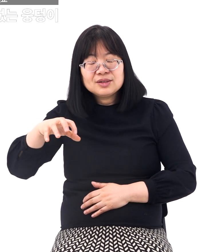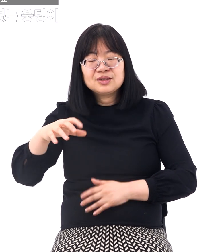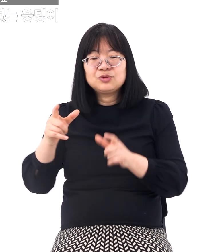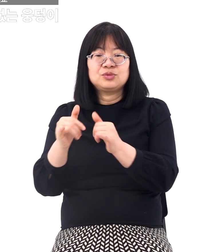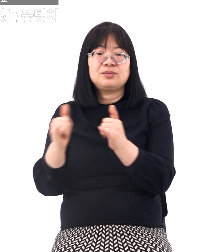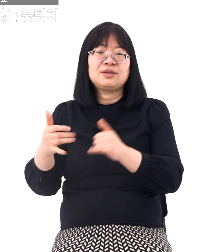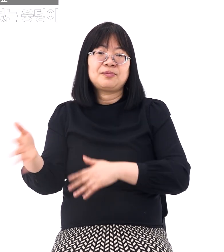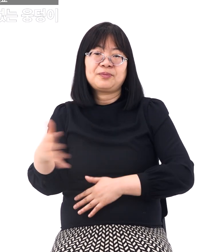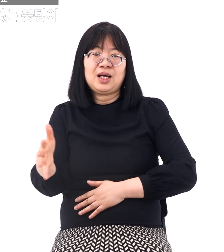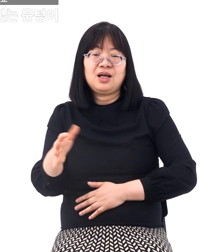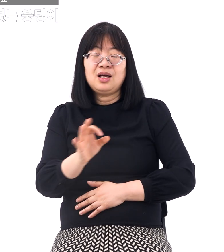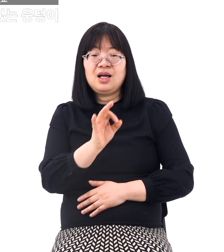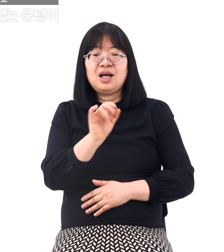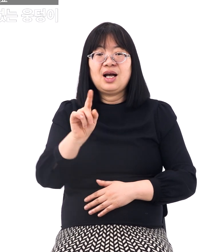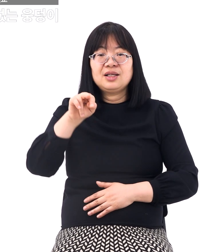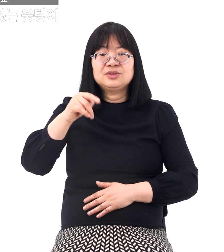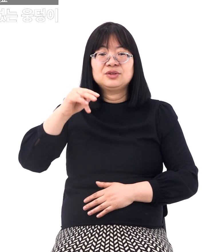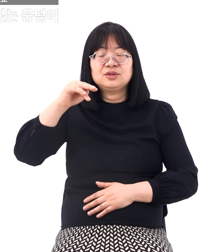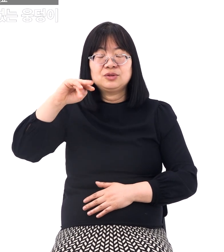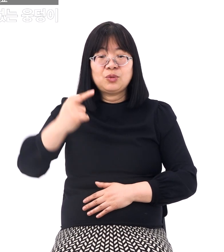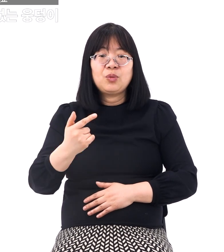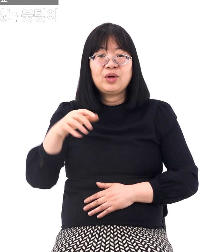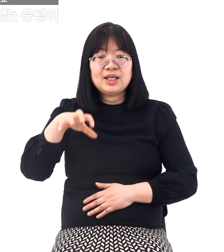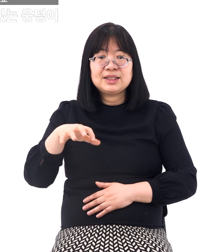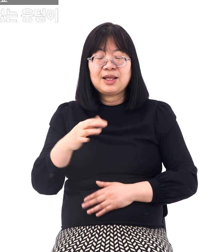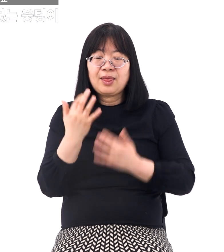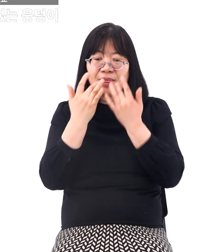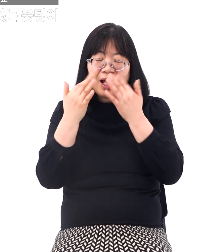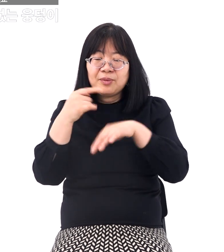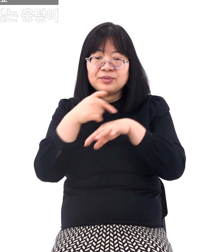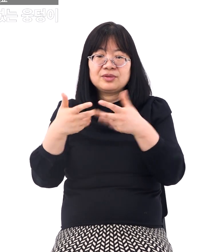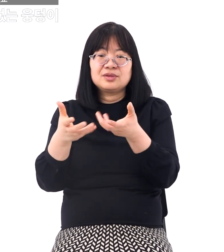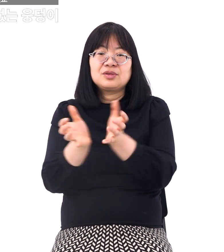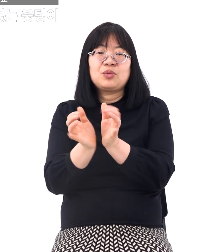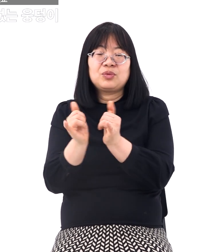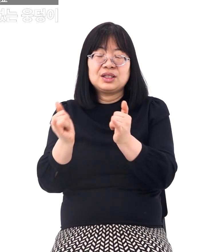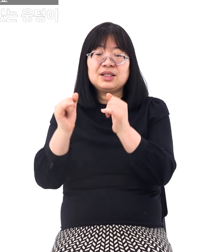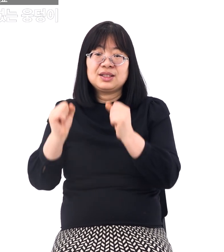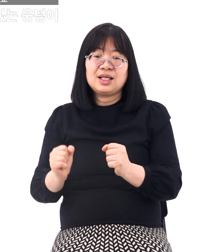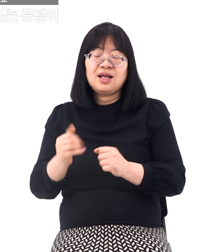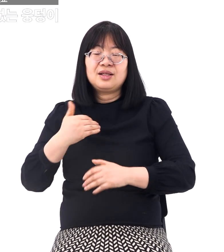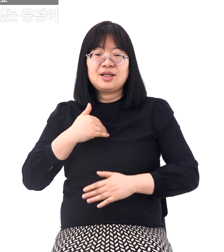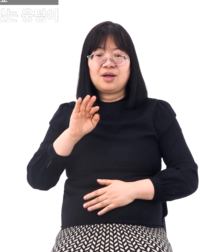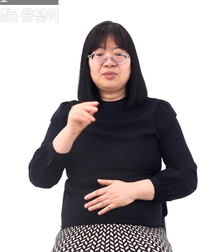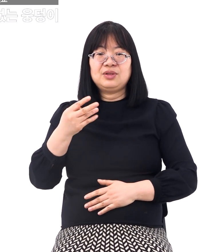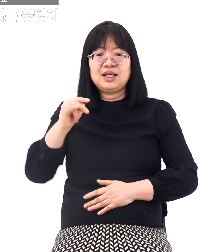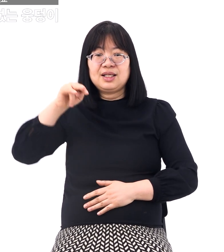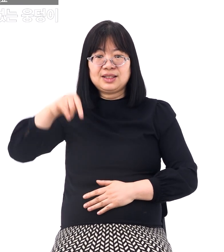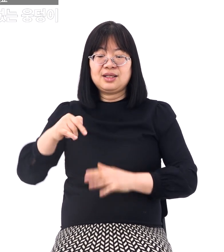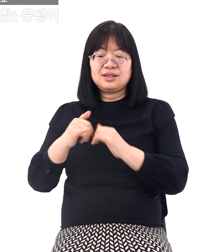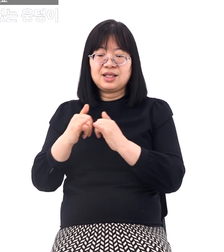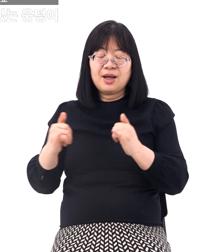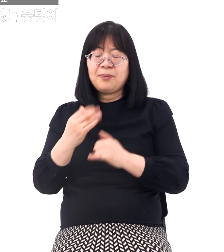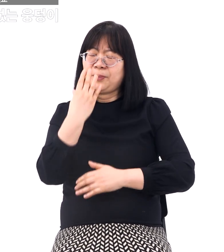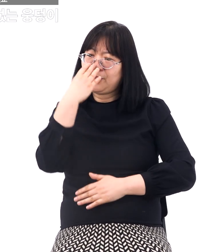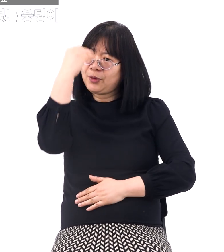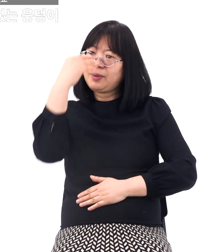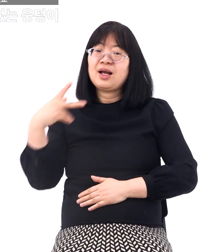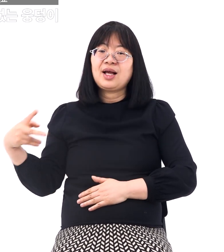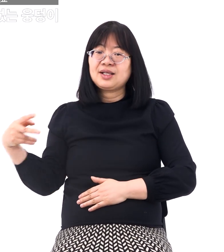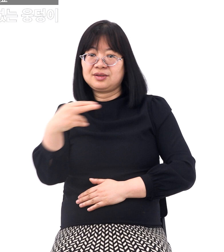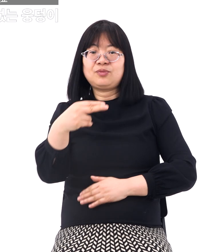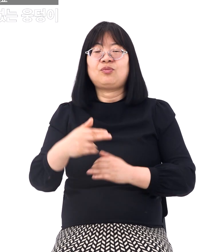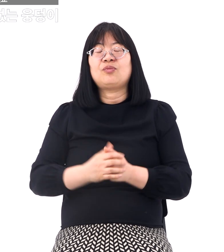것이며 아스돗에는 잡족이 거주하리라. 내가 블레셋 사람의 교만을 끊고. 자,